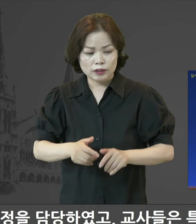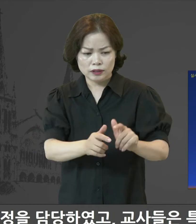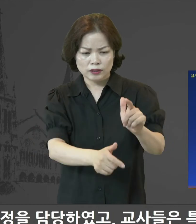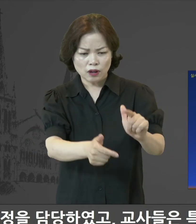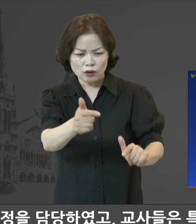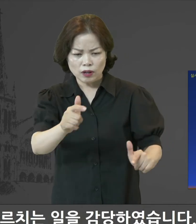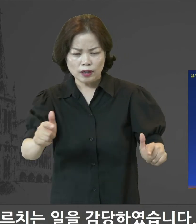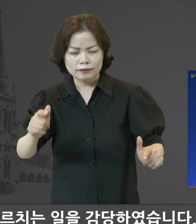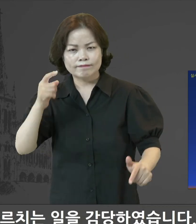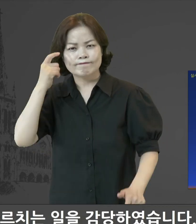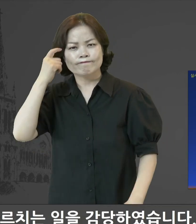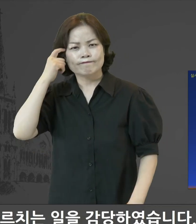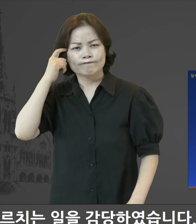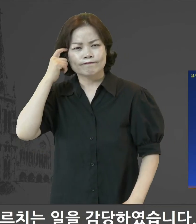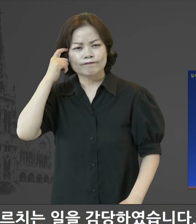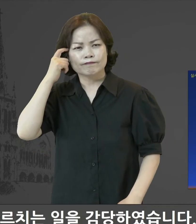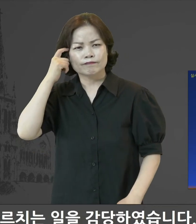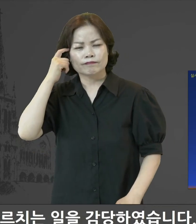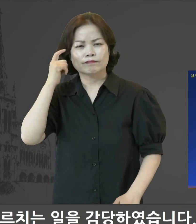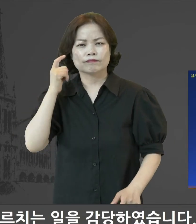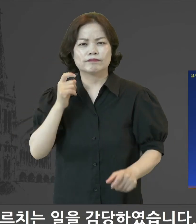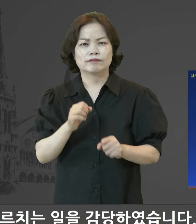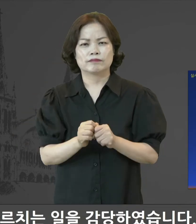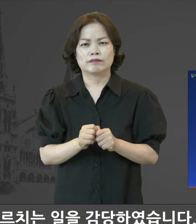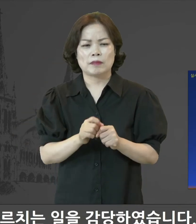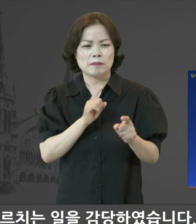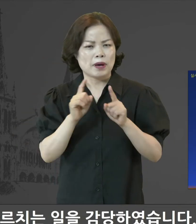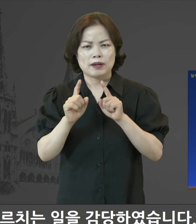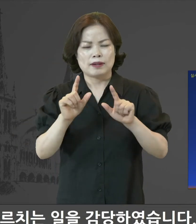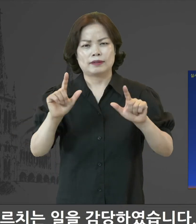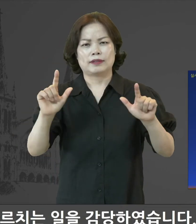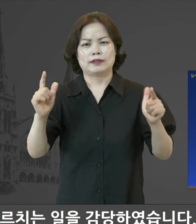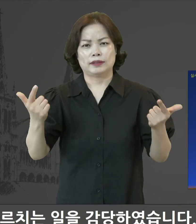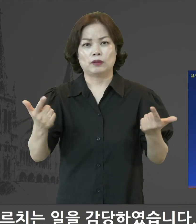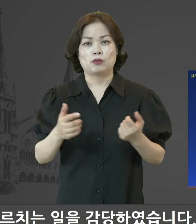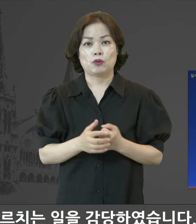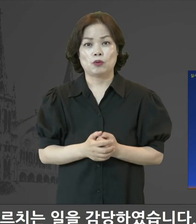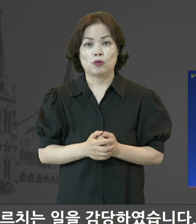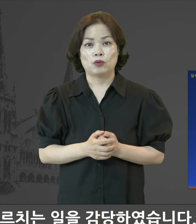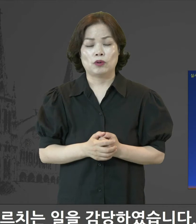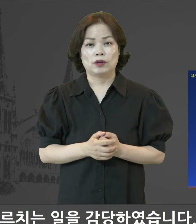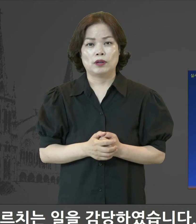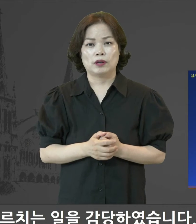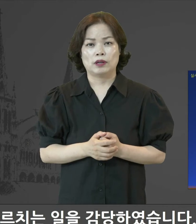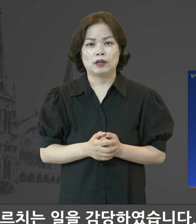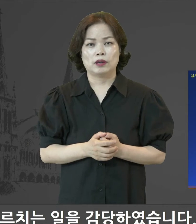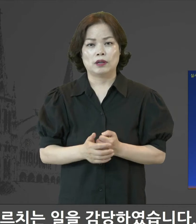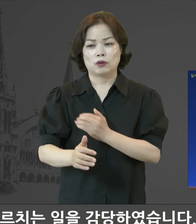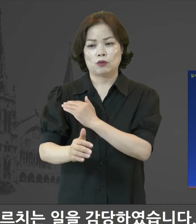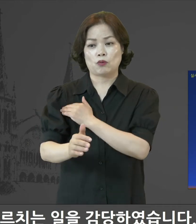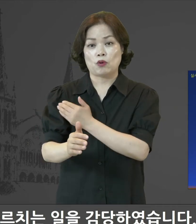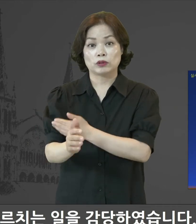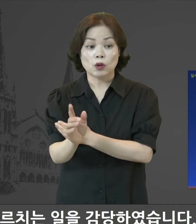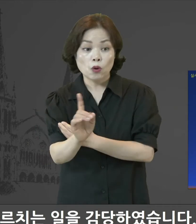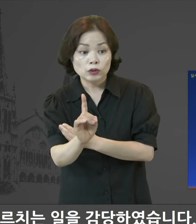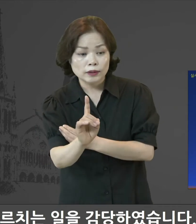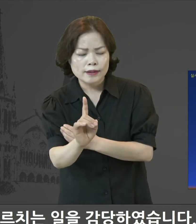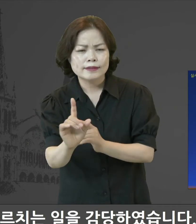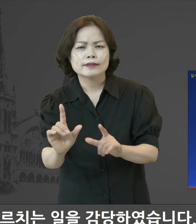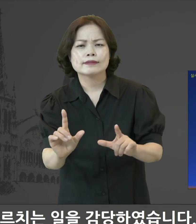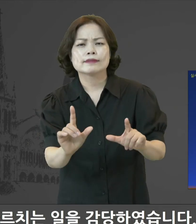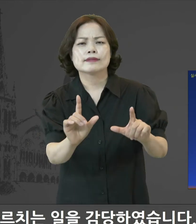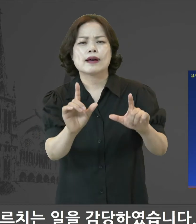가지 견해를 늘어놓는 것만으로는 합당하지 않고 권위 있게 어떻게